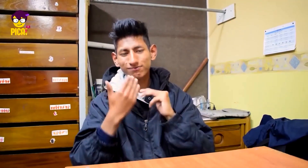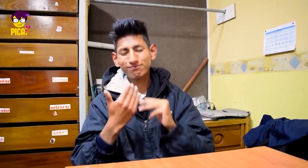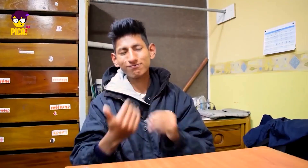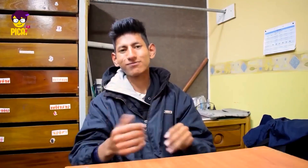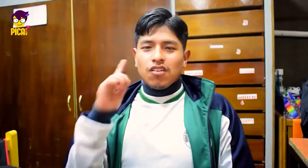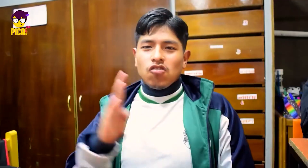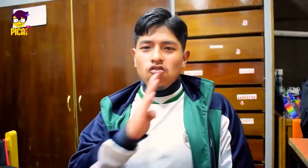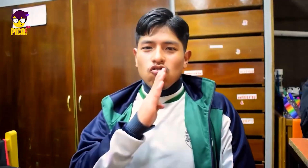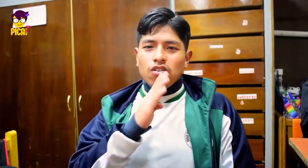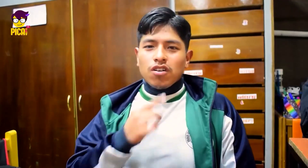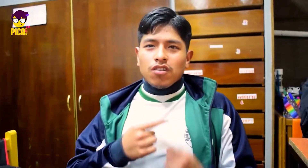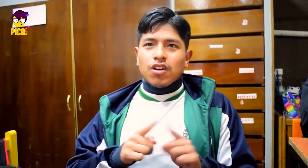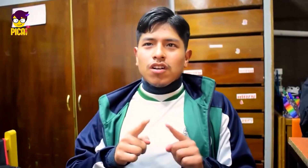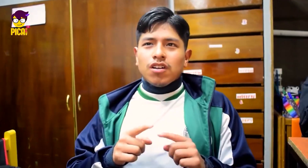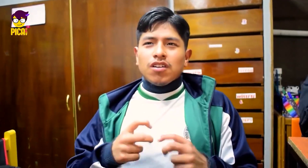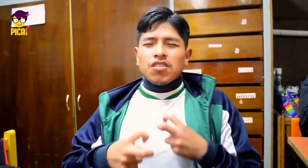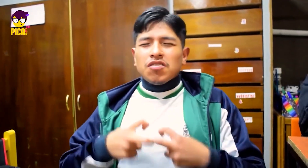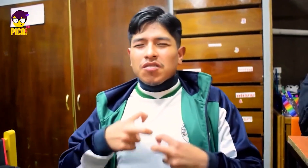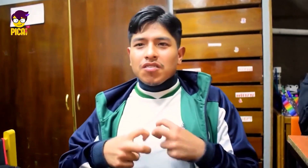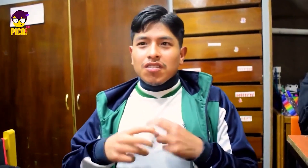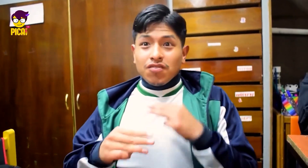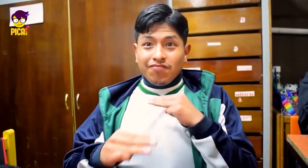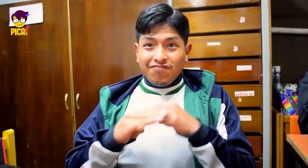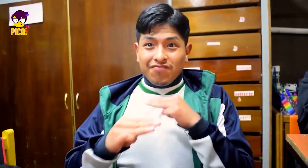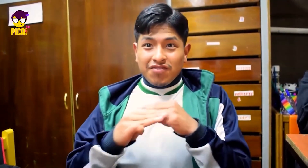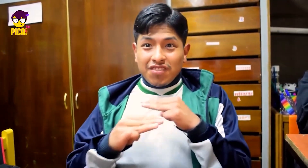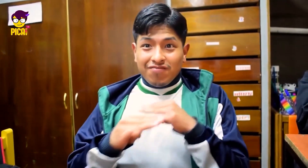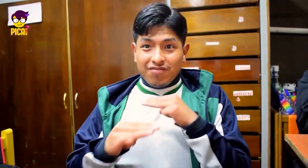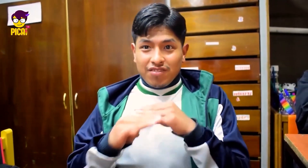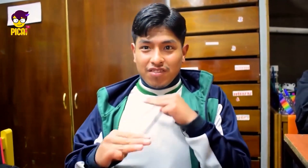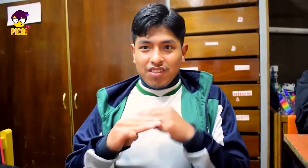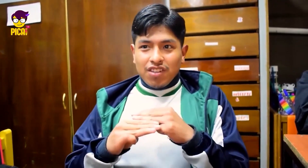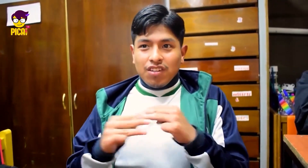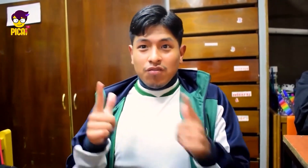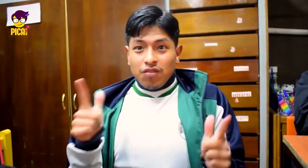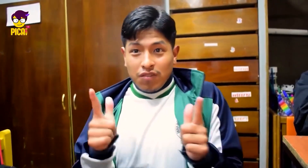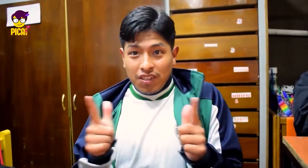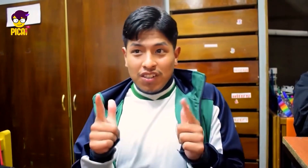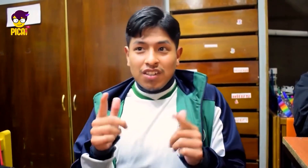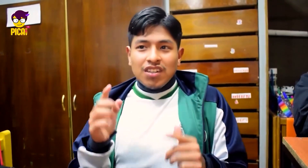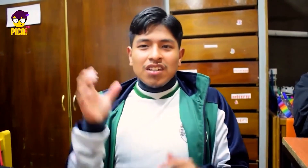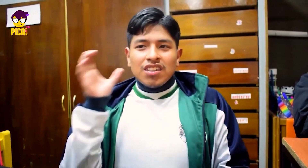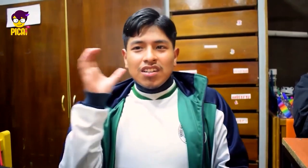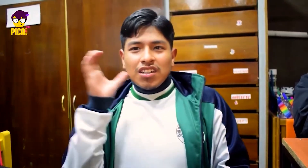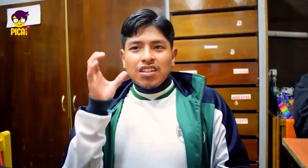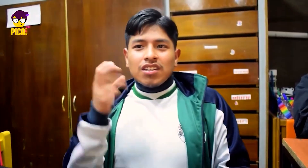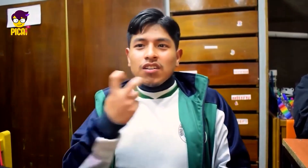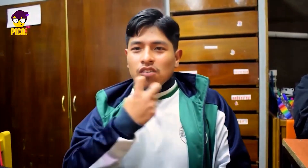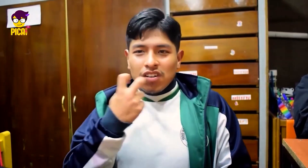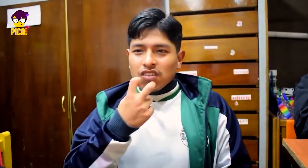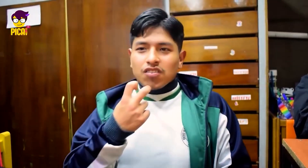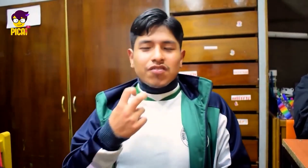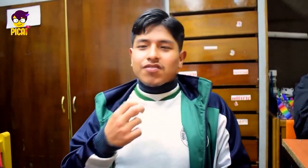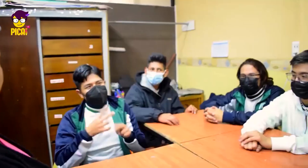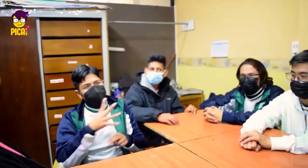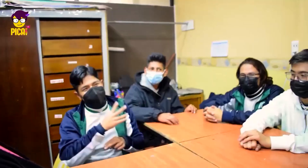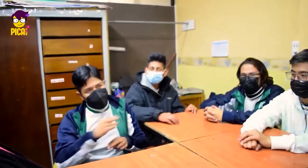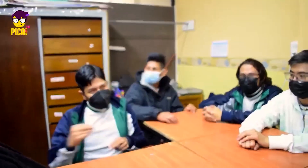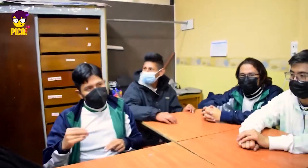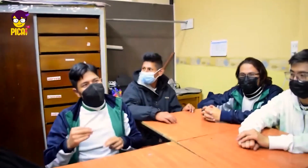ayudar. Bueno, yo soy sordo y veo que lo más difícil para mí es, por ejemplo, cuando estoy en el micro, que